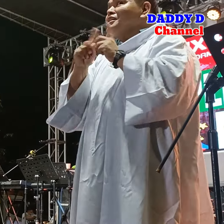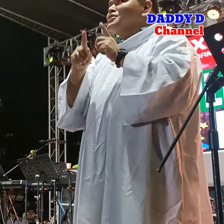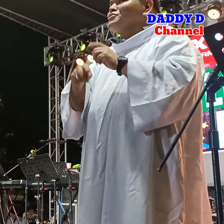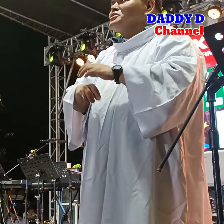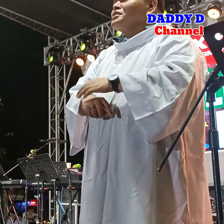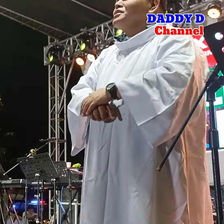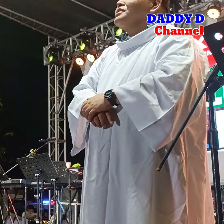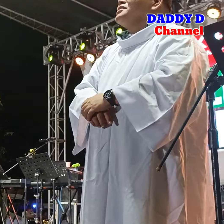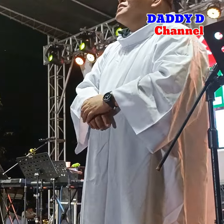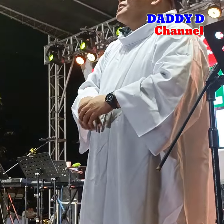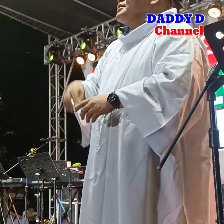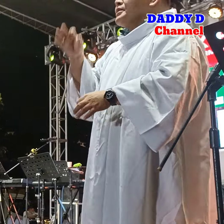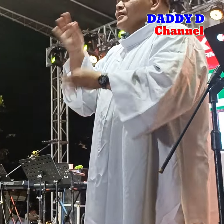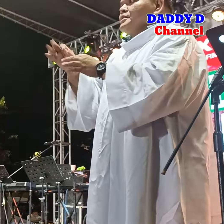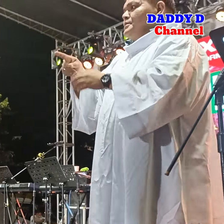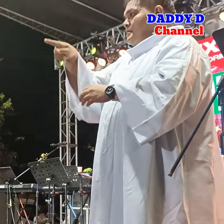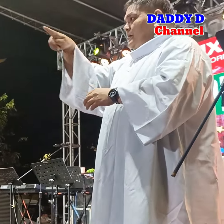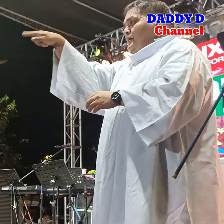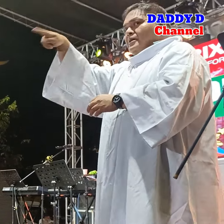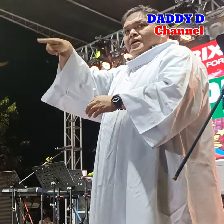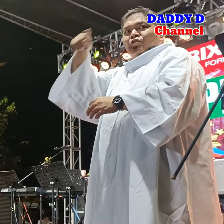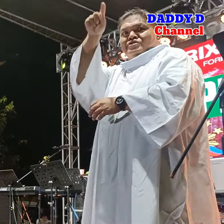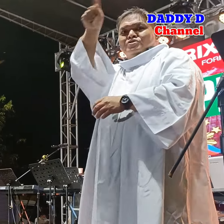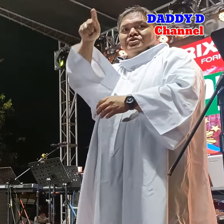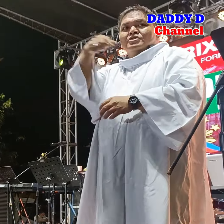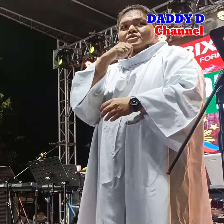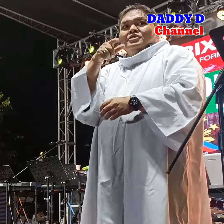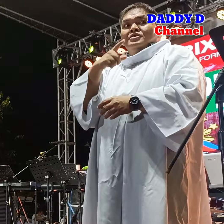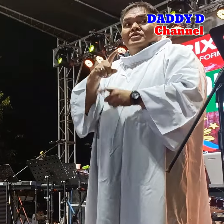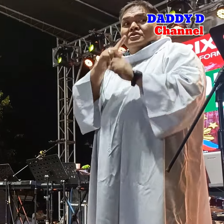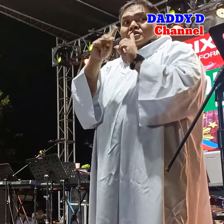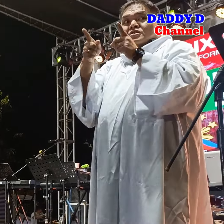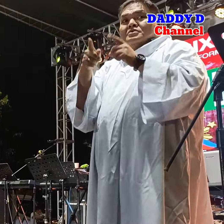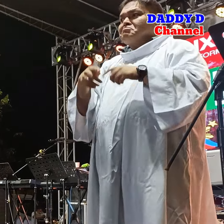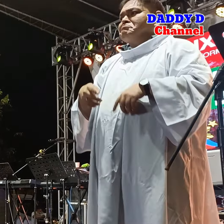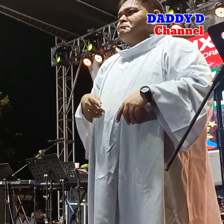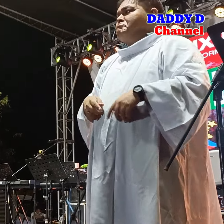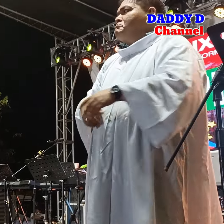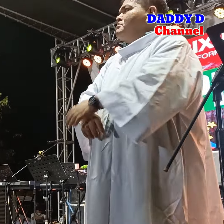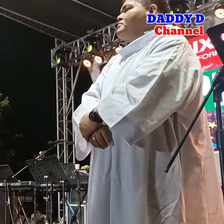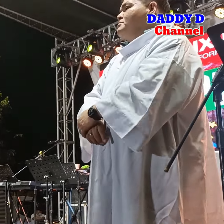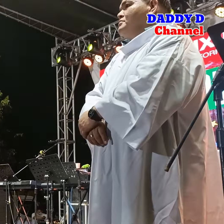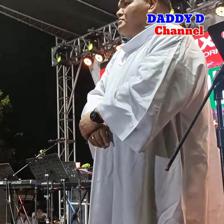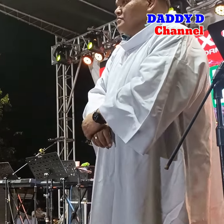sasagutin niya. Pero pag tayo nagtatanong, sinasagot ba tayo?